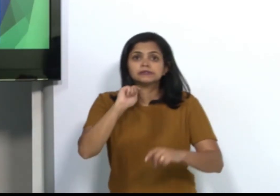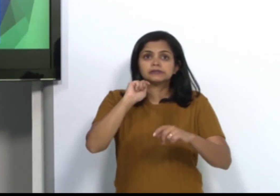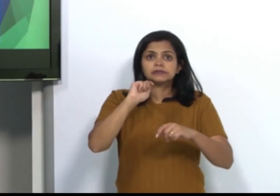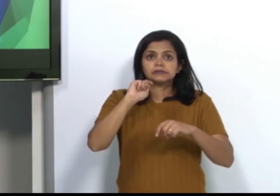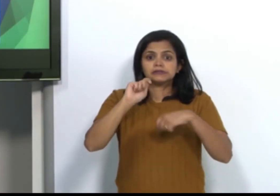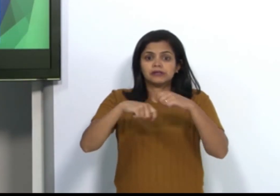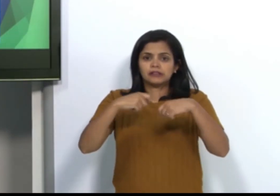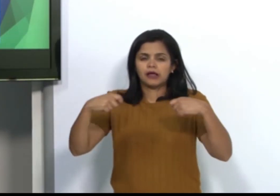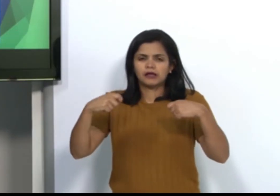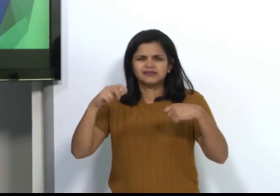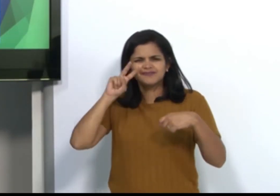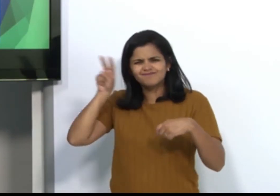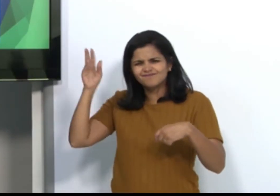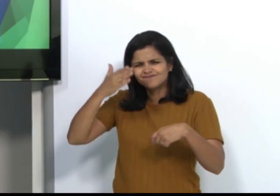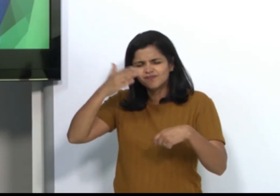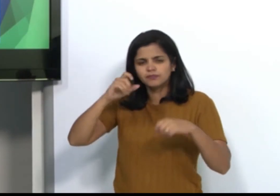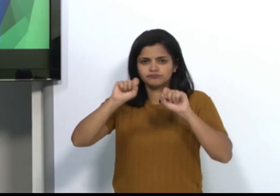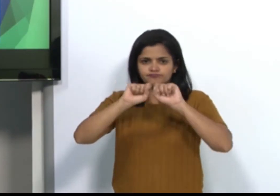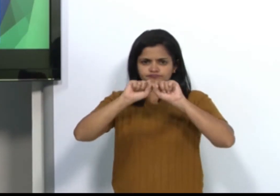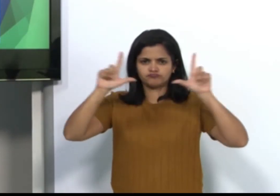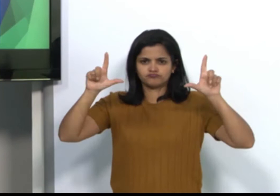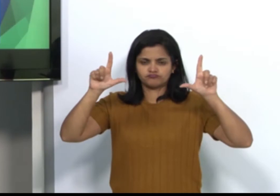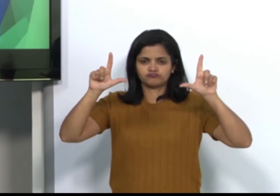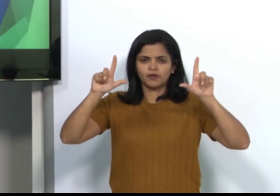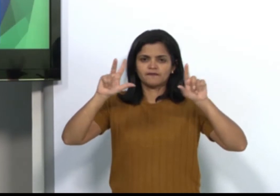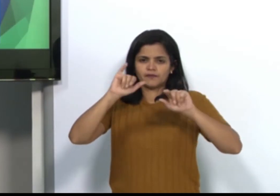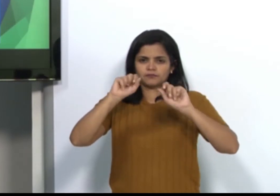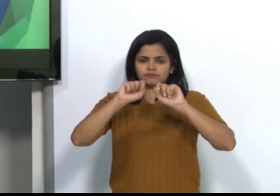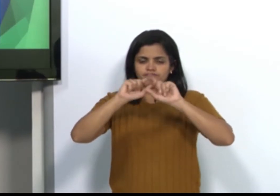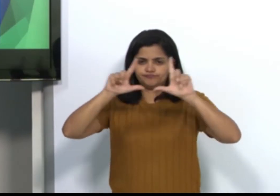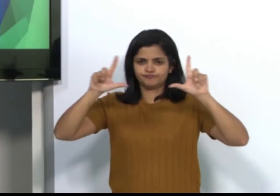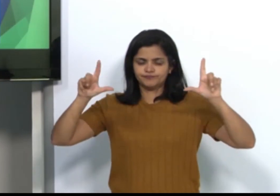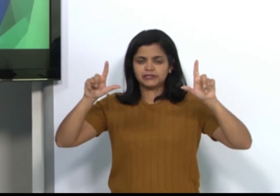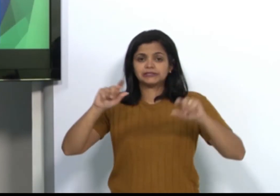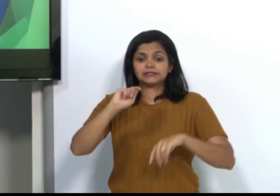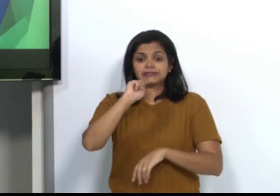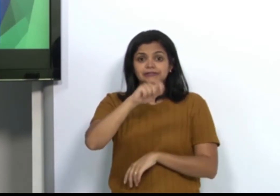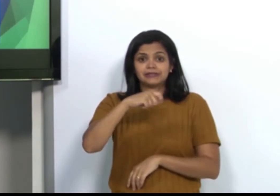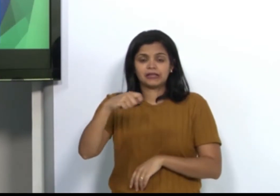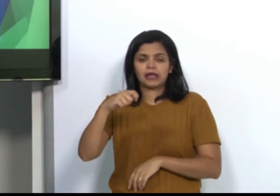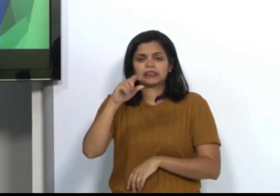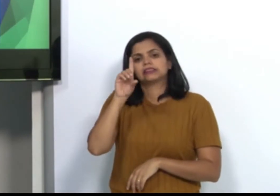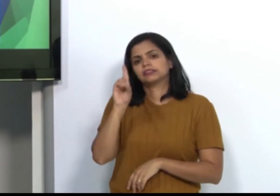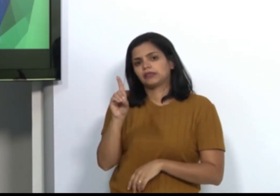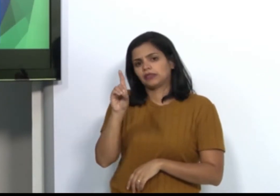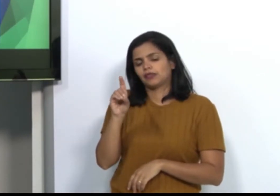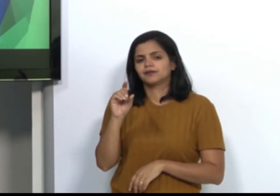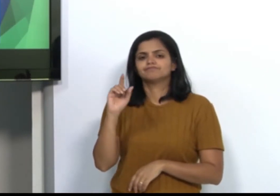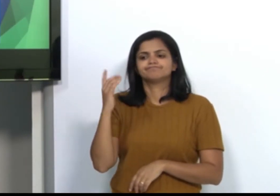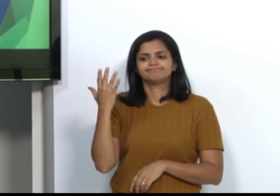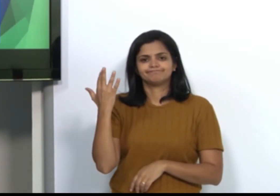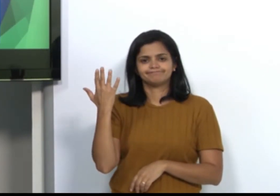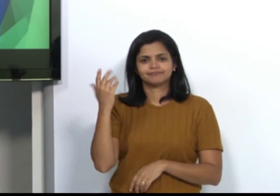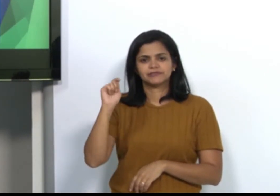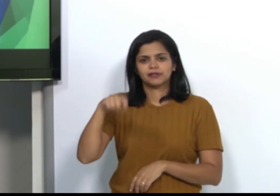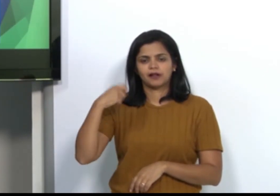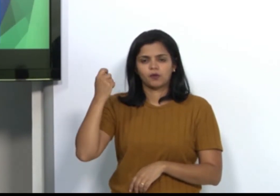Temos ali, tá ruim para ver, mas está no slide. Sinal